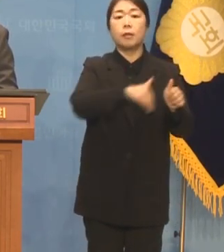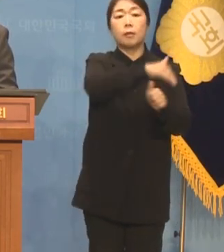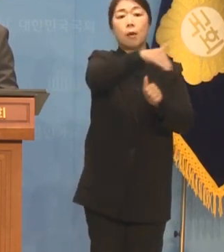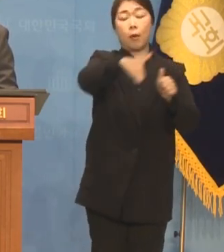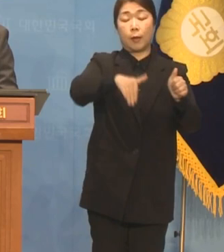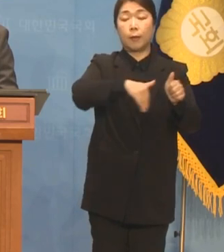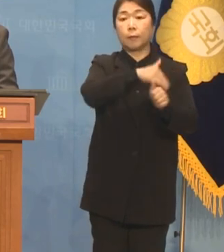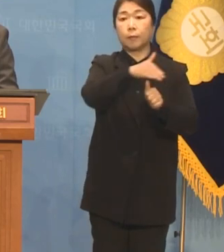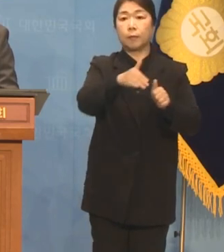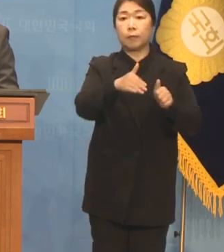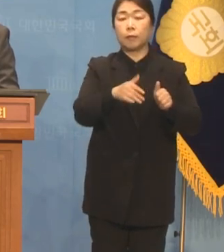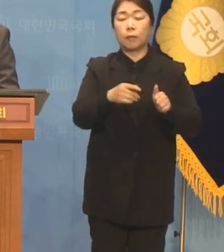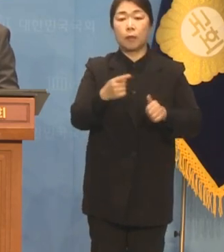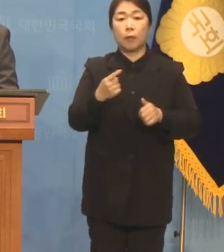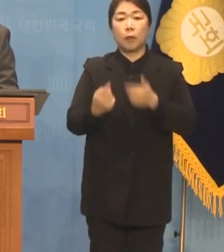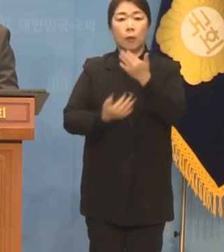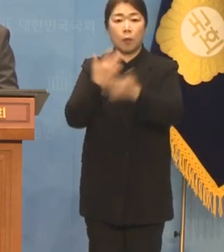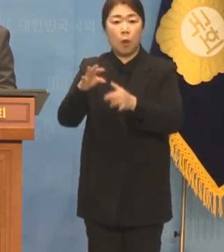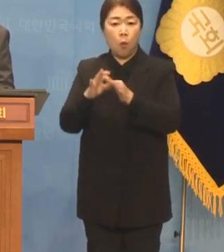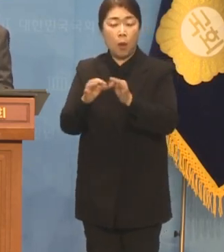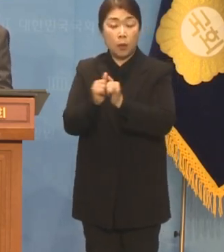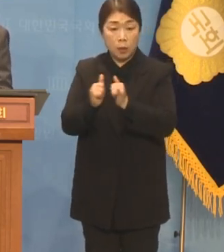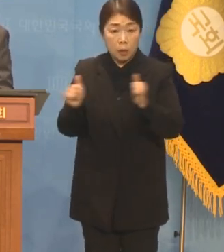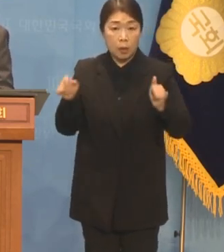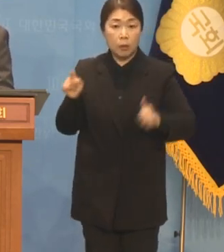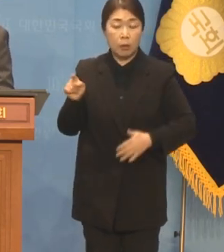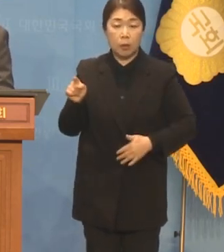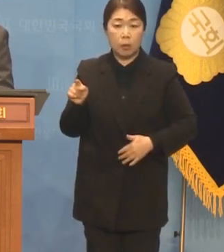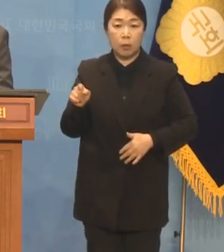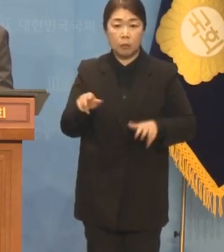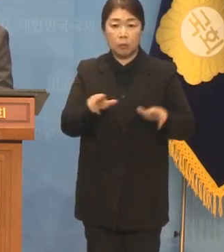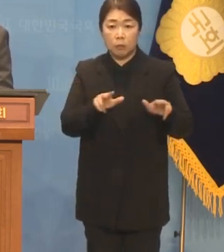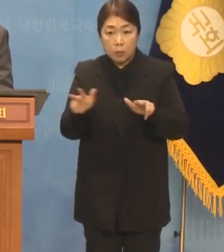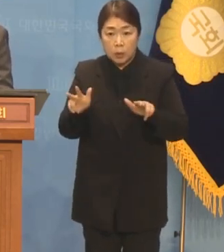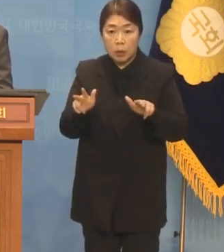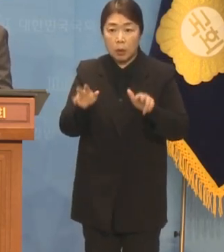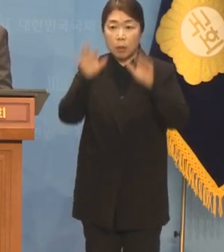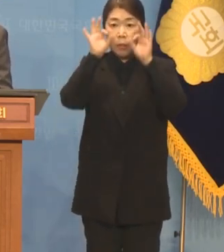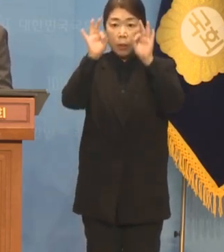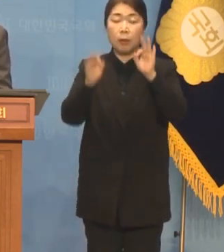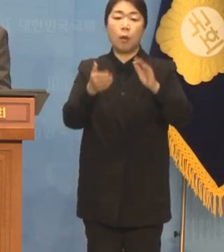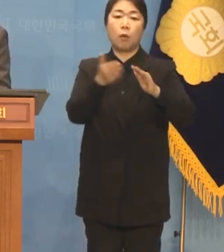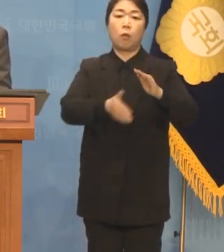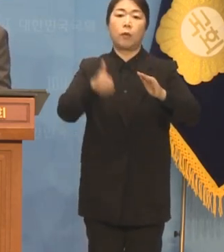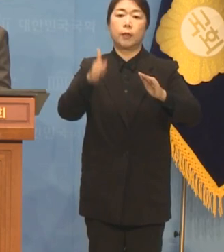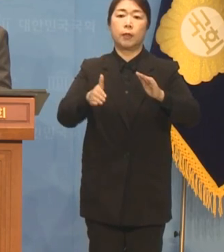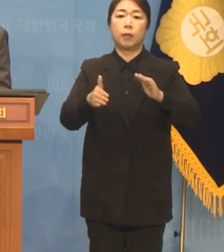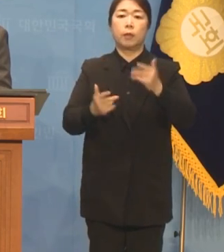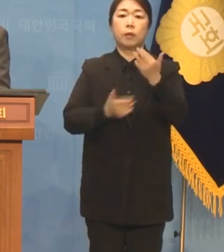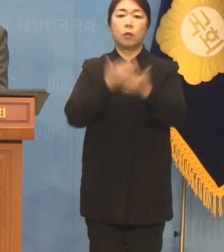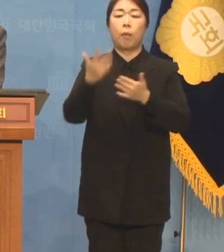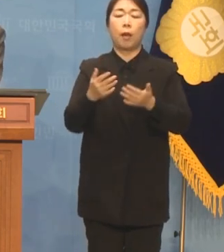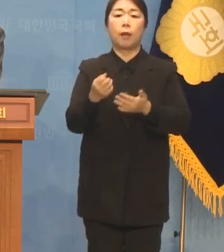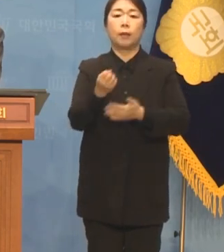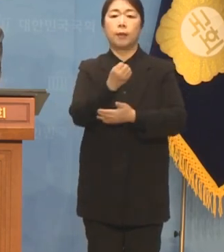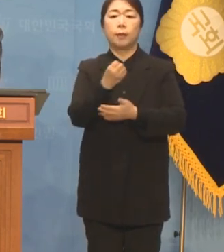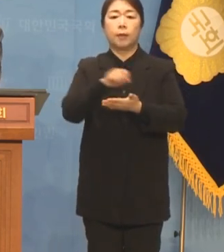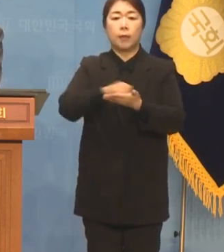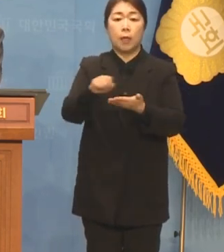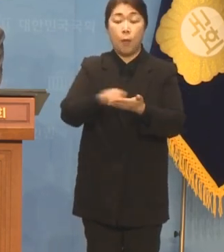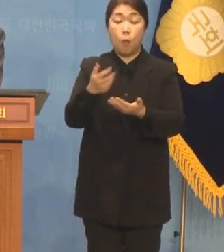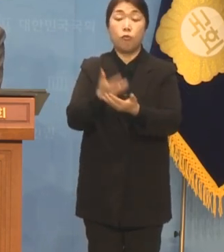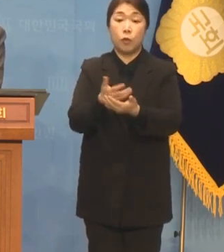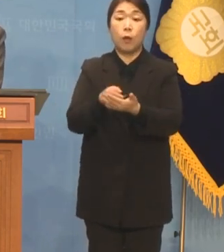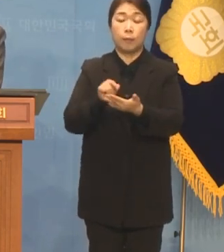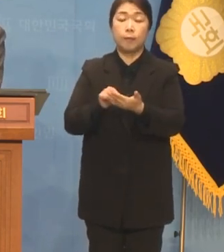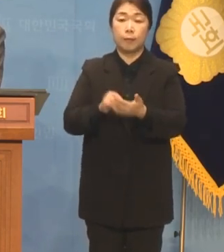상황을 소방 관계자들이 현장에서 작성한 공식적인 소방 일보